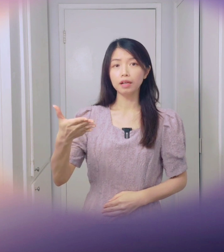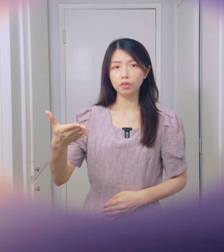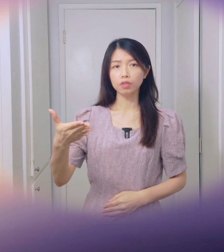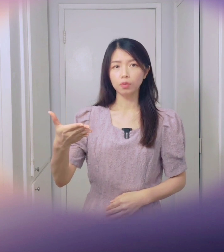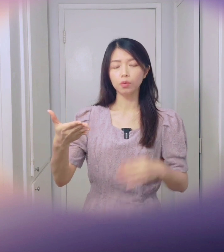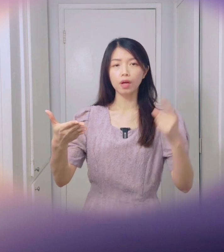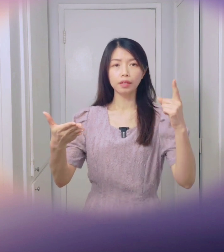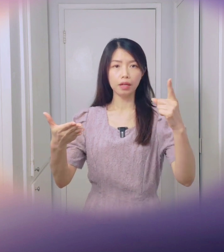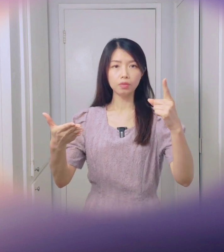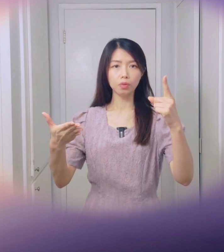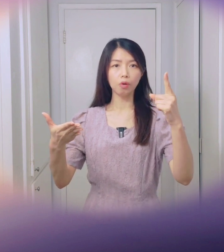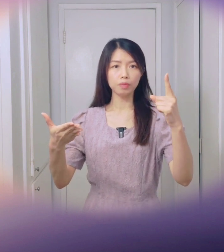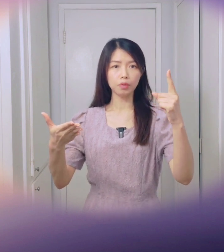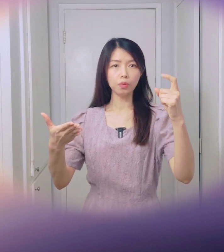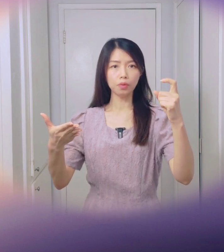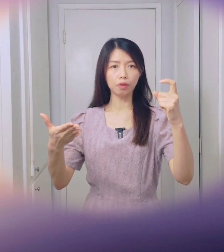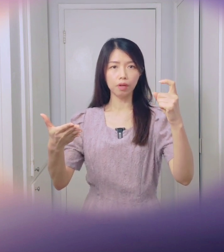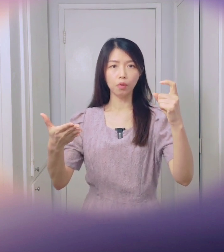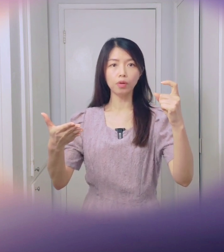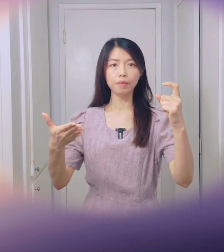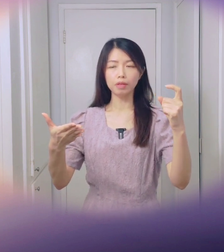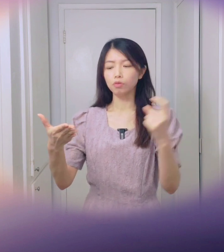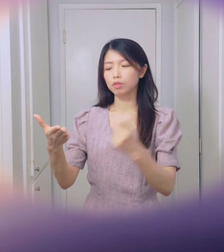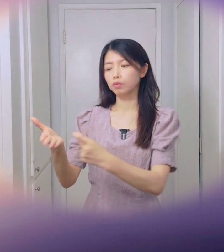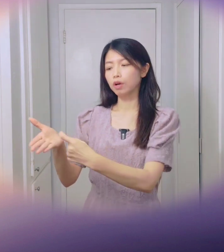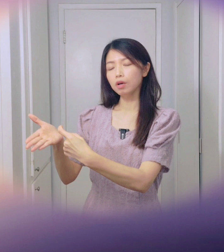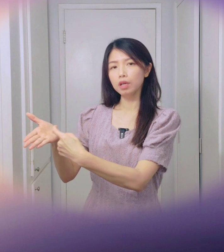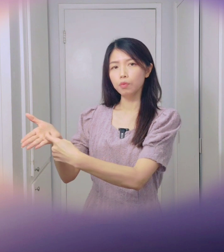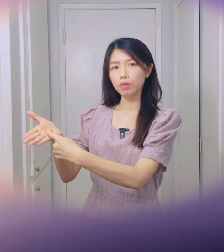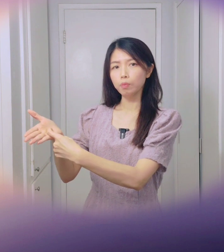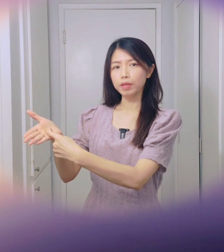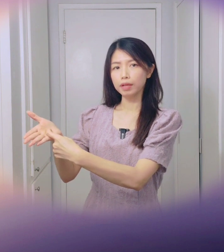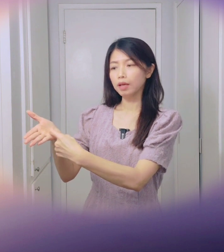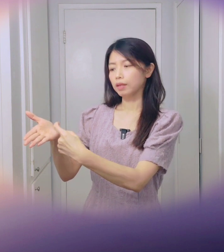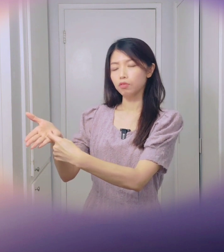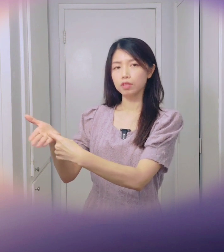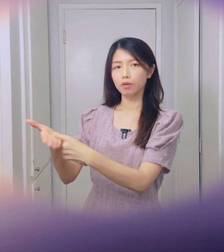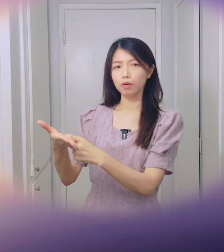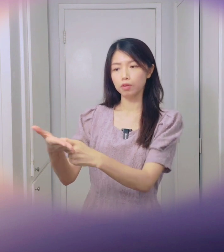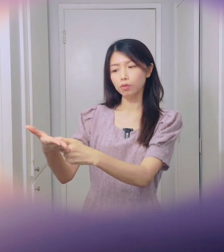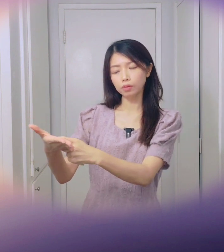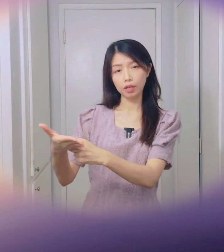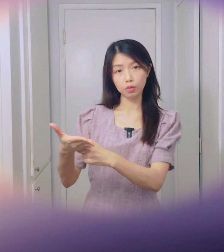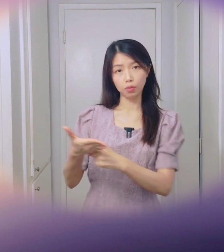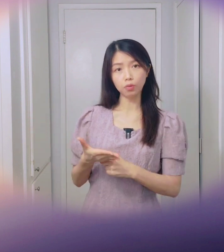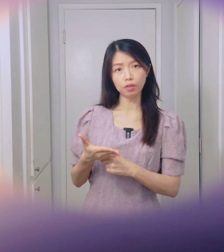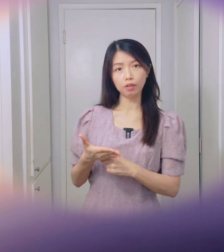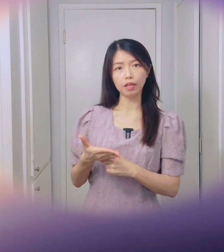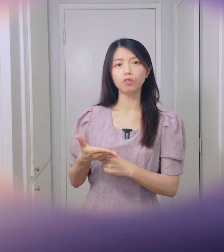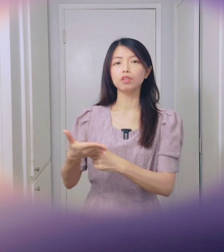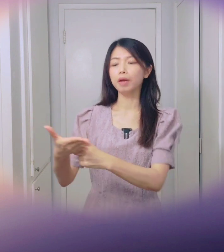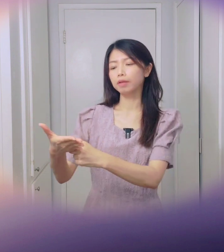나를 향하게 해주시고 다른 손 검지로 이렇게 고리를 만들어 주시고요. 이 왼손바닥에 대주시는 거예요. 그리고 내